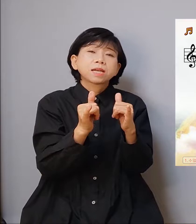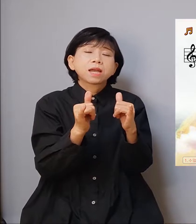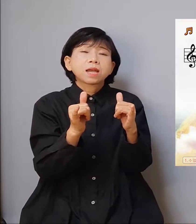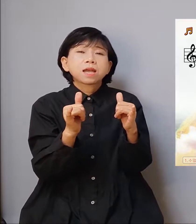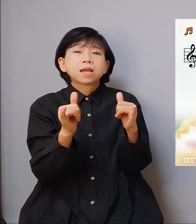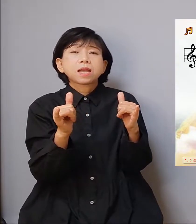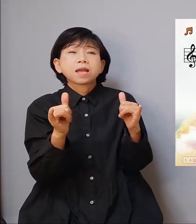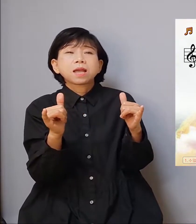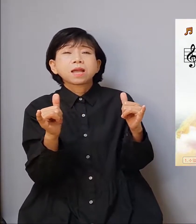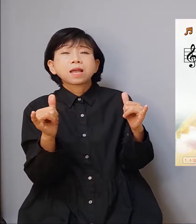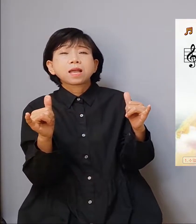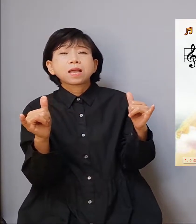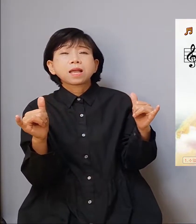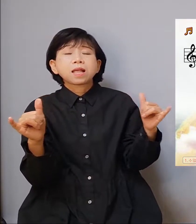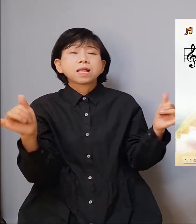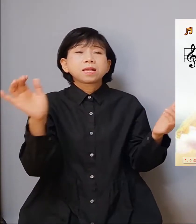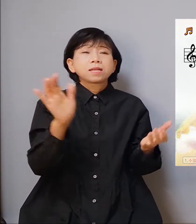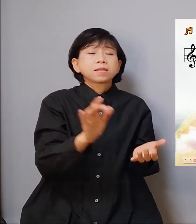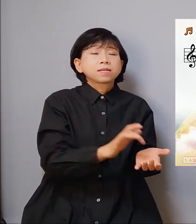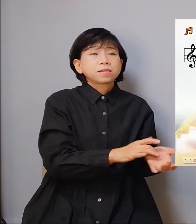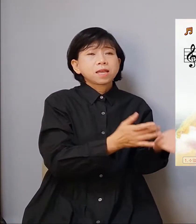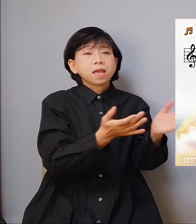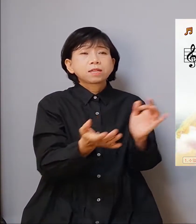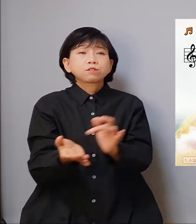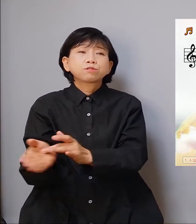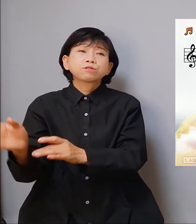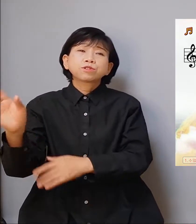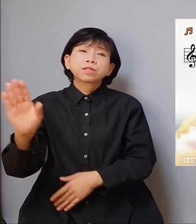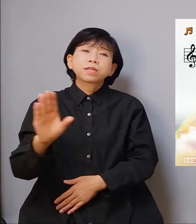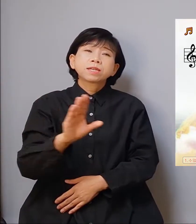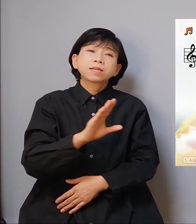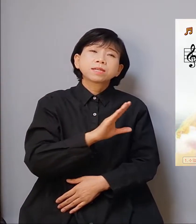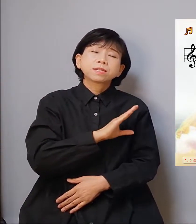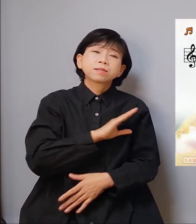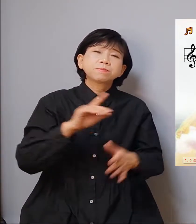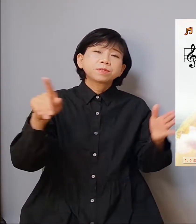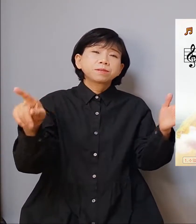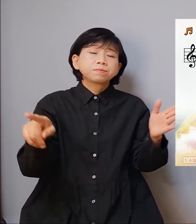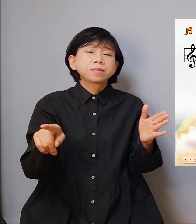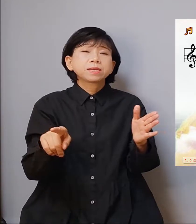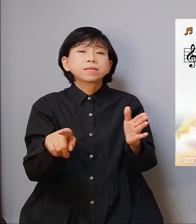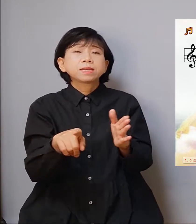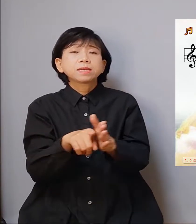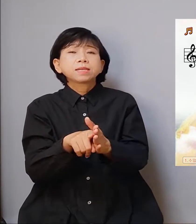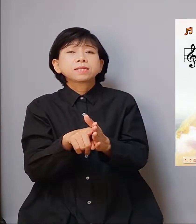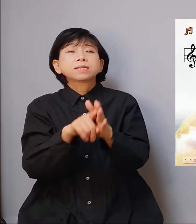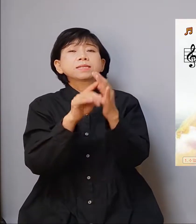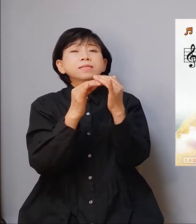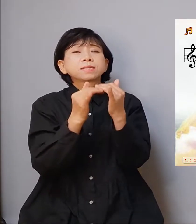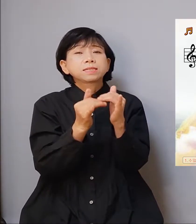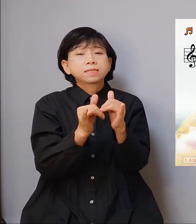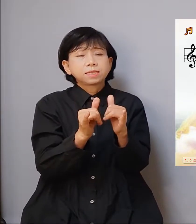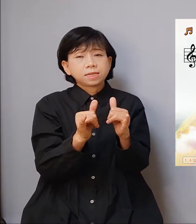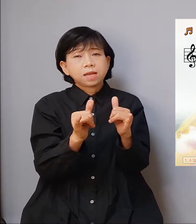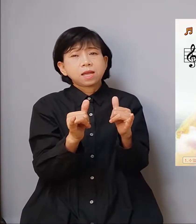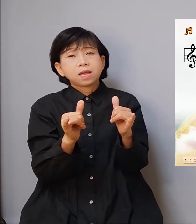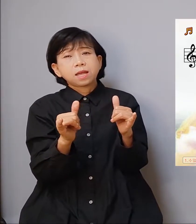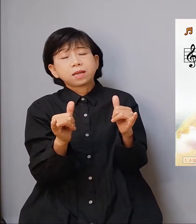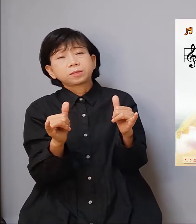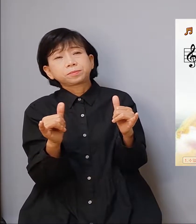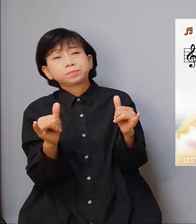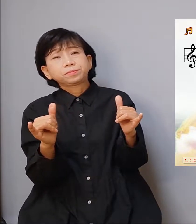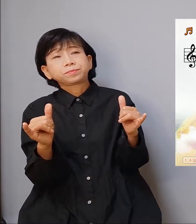부르는 자 예수 이름을 믿는